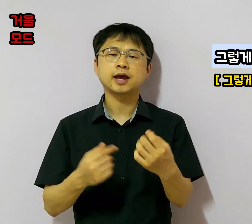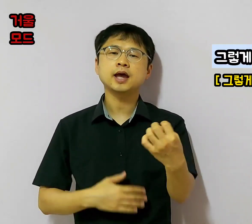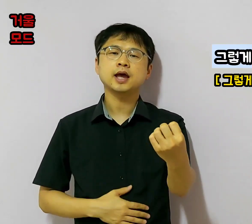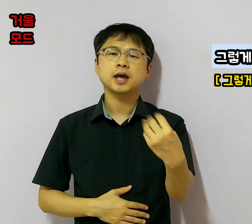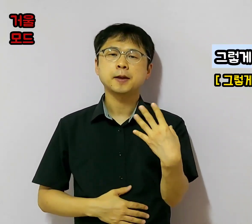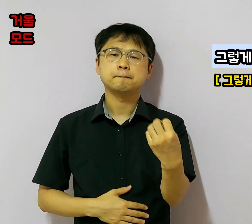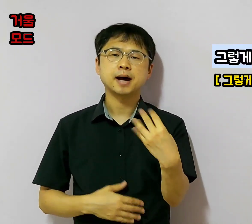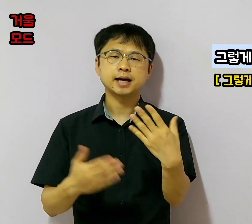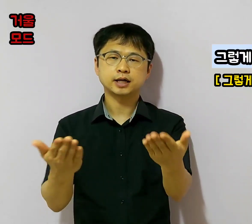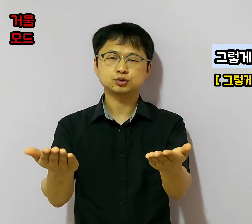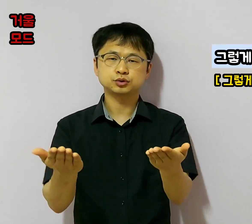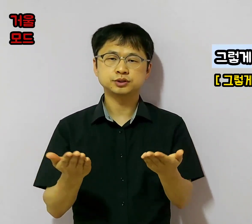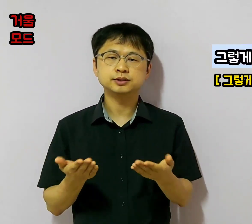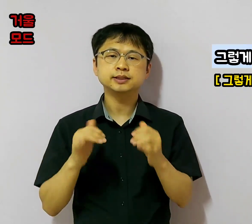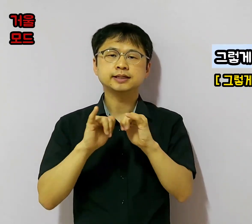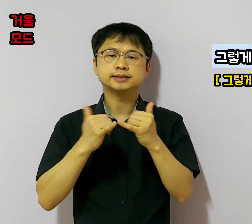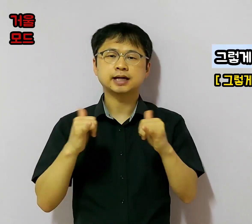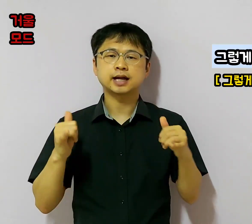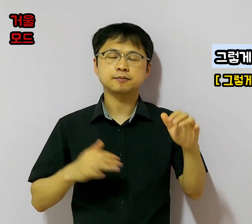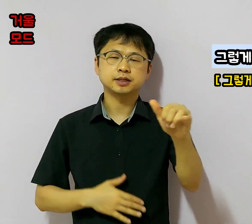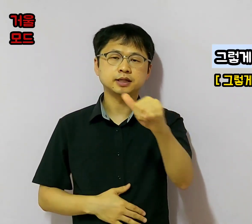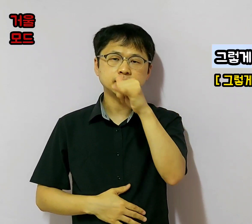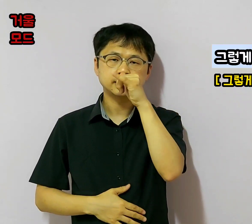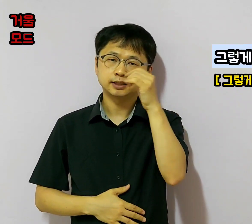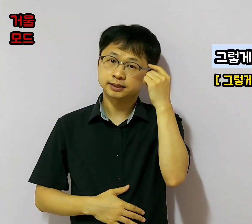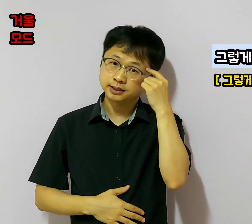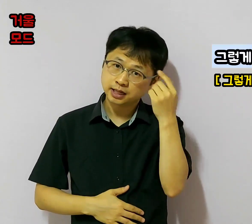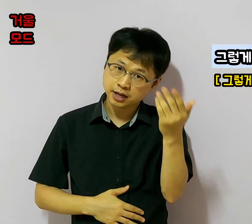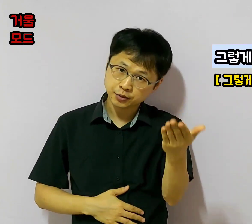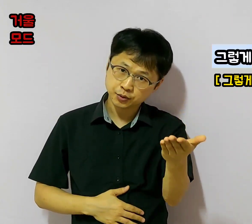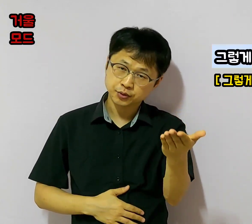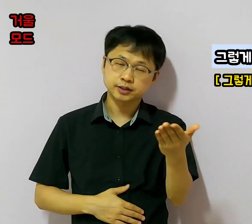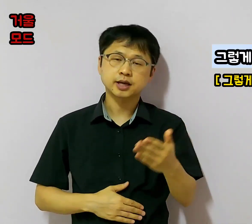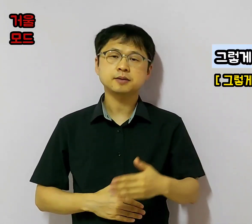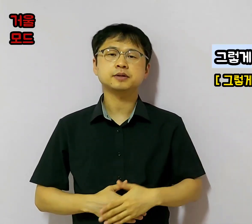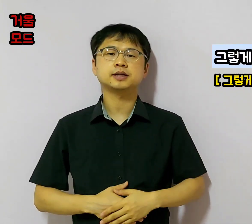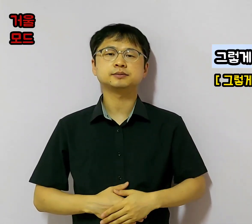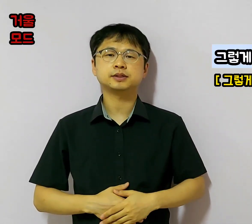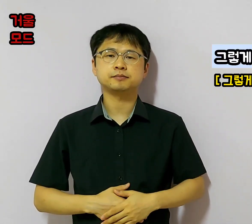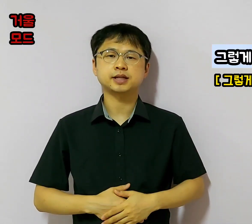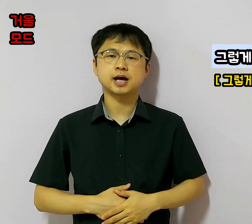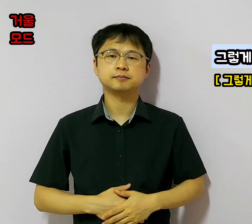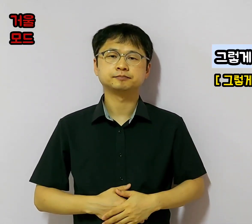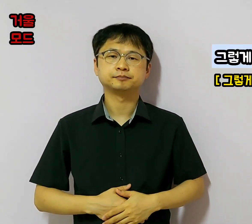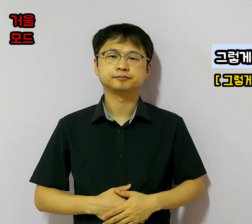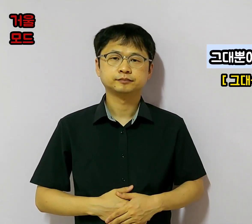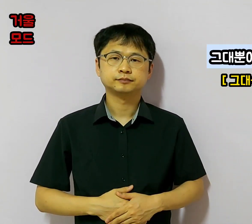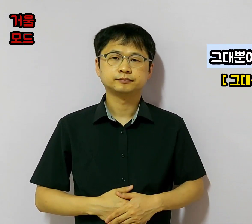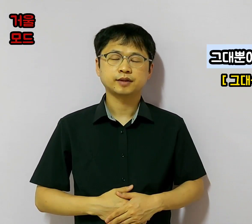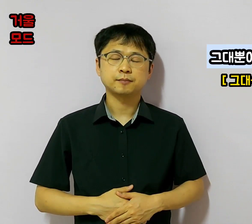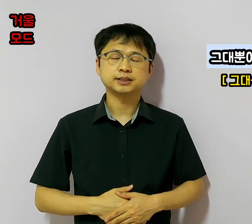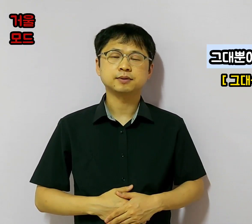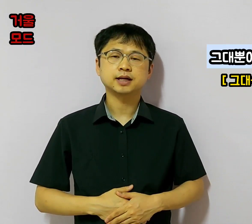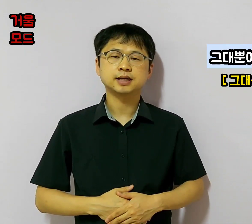그렇게 말해주는 사람이 있을까요? 이렇게 표현하시면 됩니다. 네, 마지막